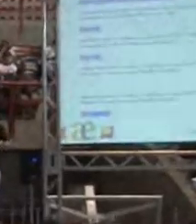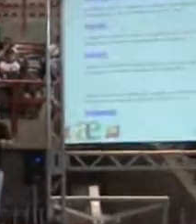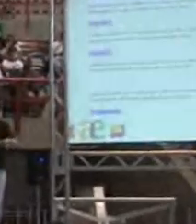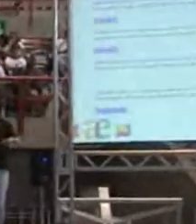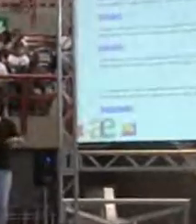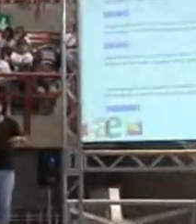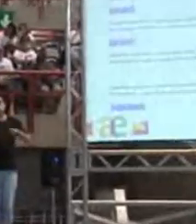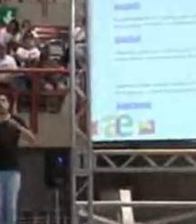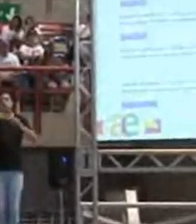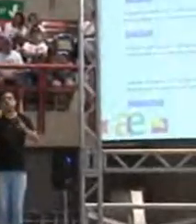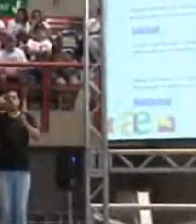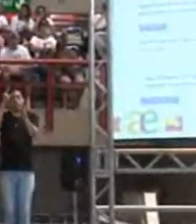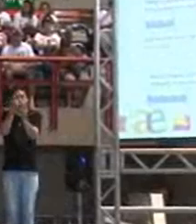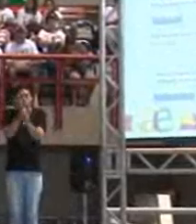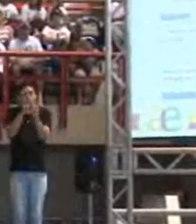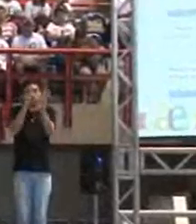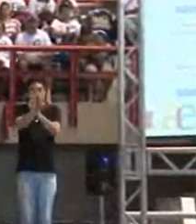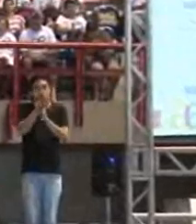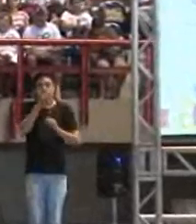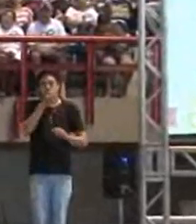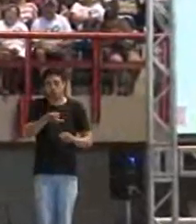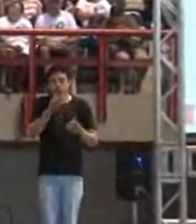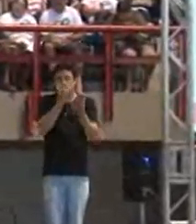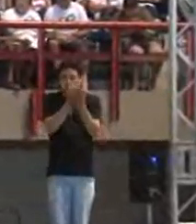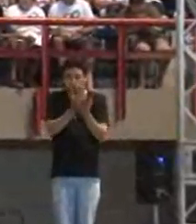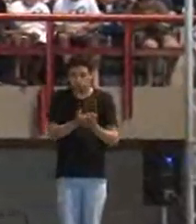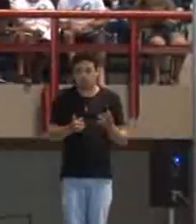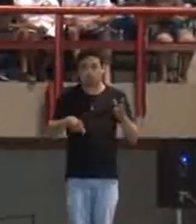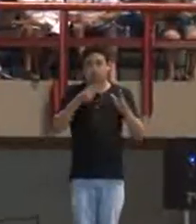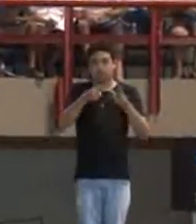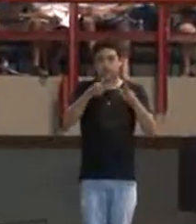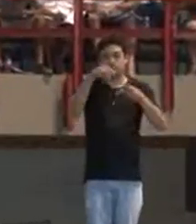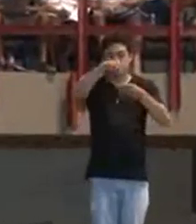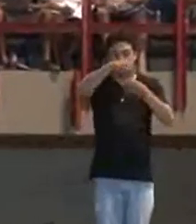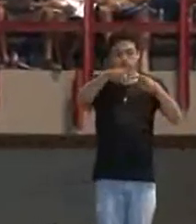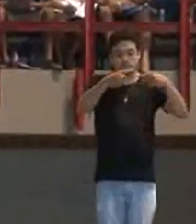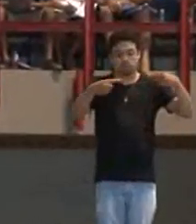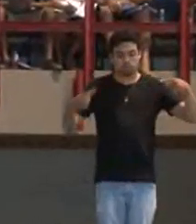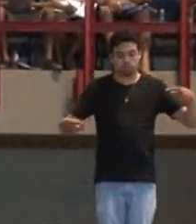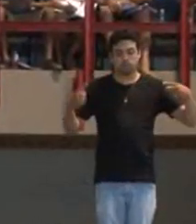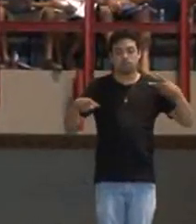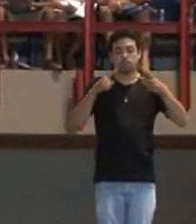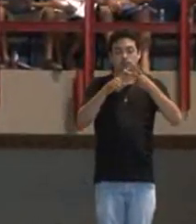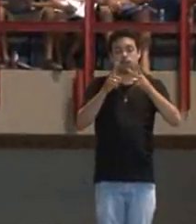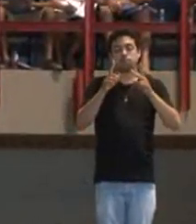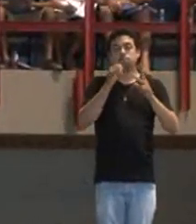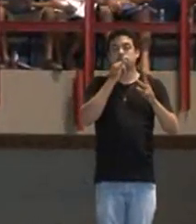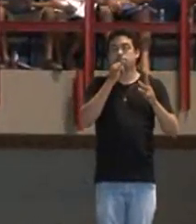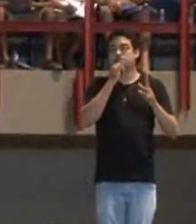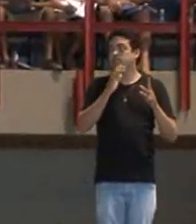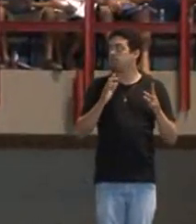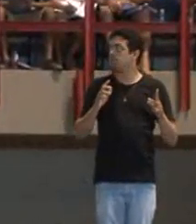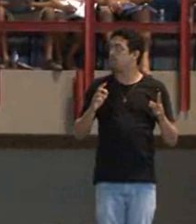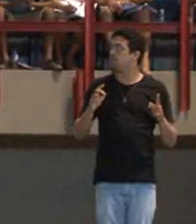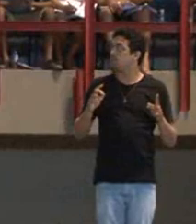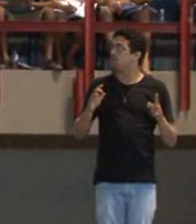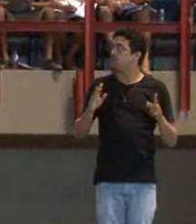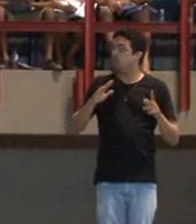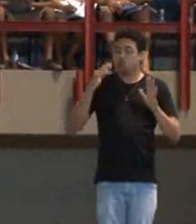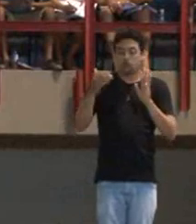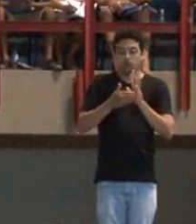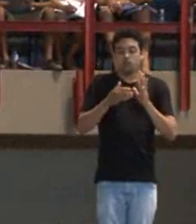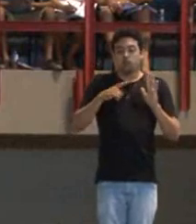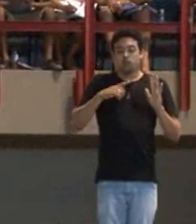encontra questões originais para estudar, além dessas que vocês têm no material. Com um detalhe, as questões